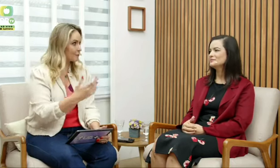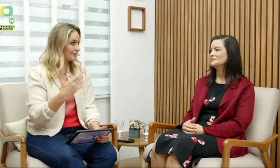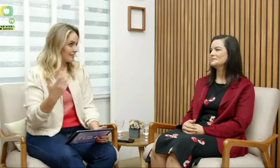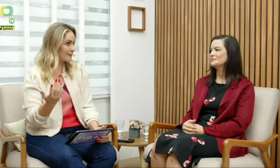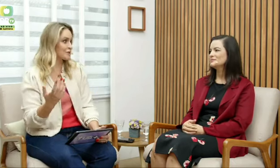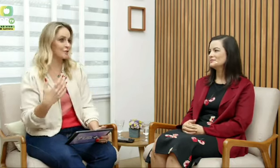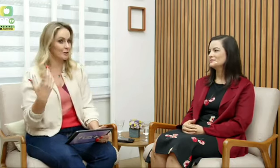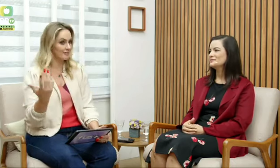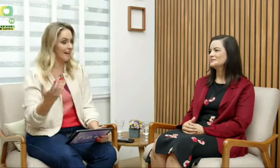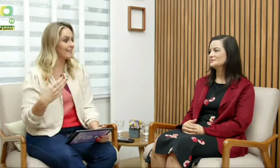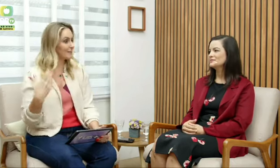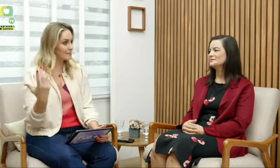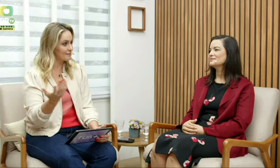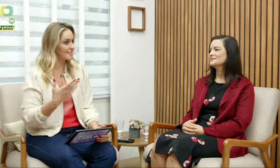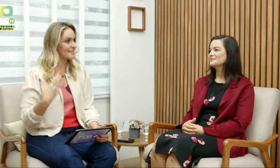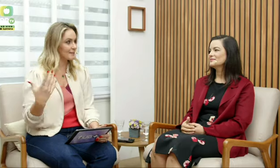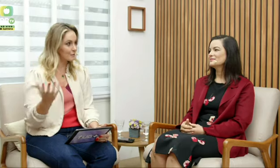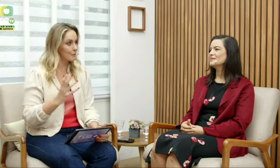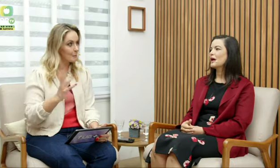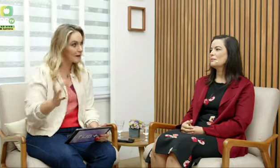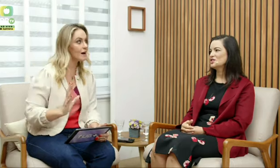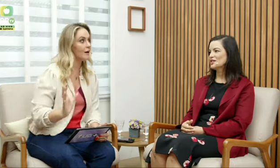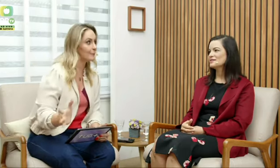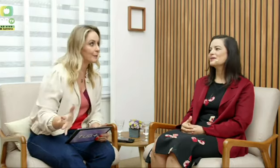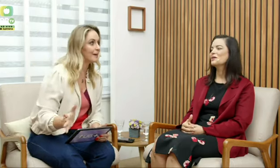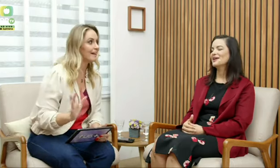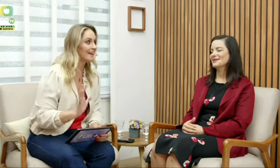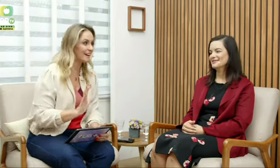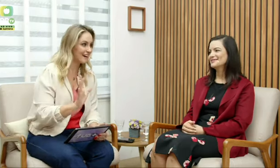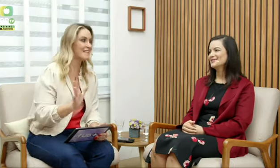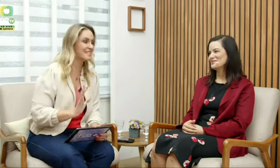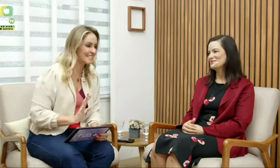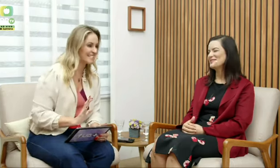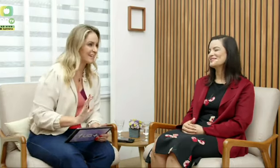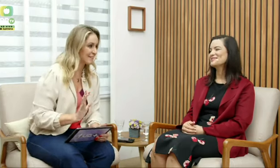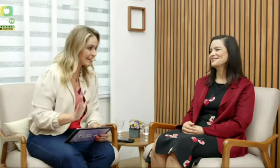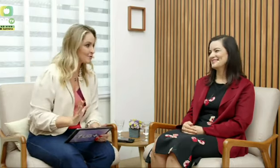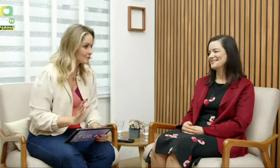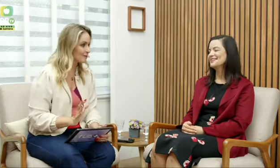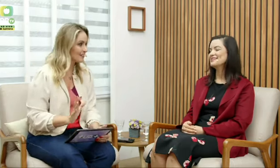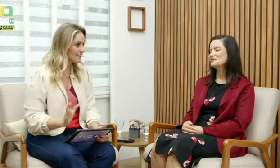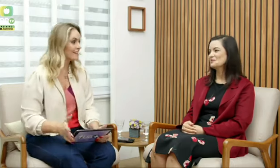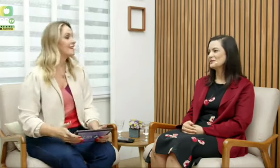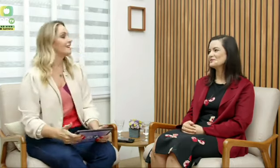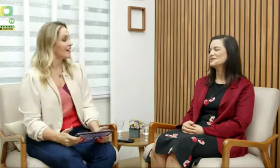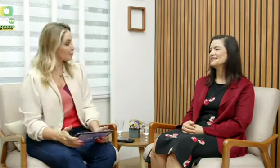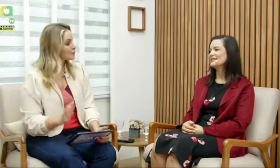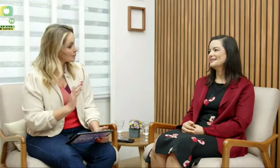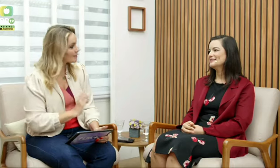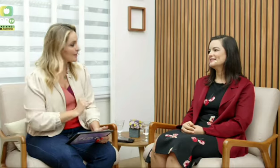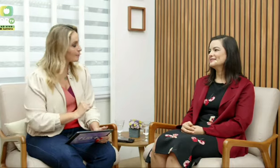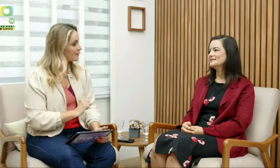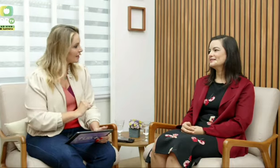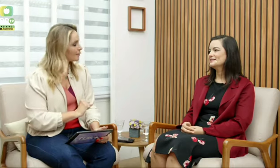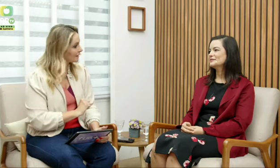O intérprete só está ali para fazer o meio-campo. A mediação, é isso? Sim, isso mesmo. As pessoas têm que